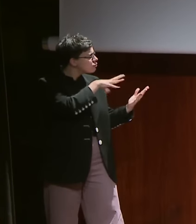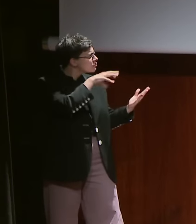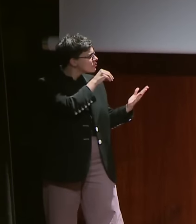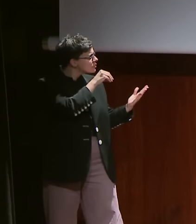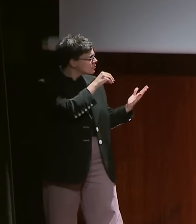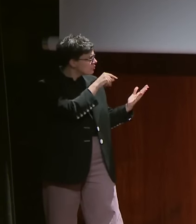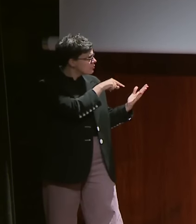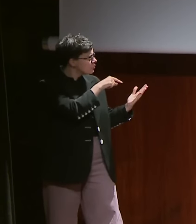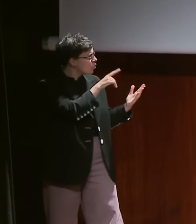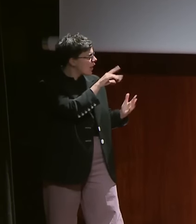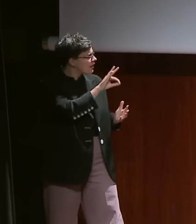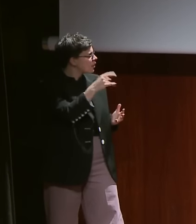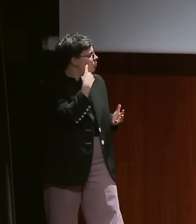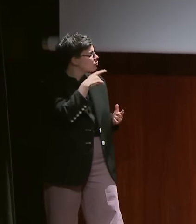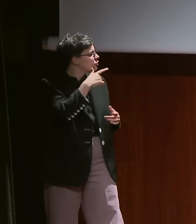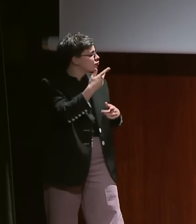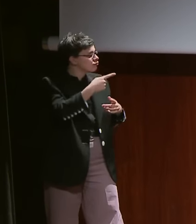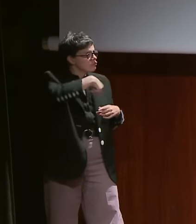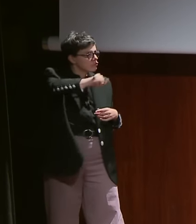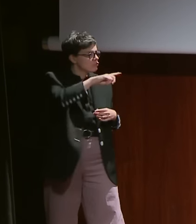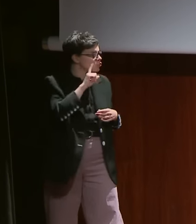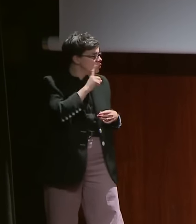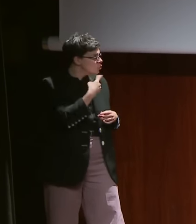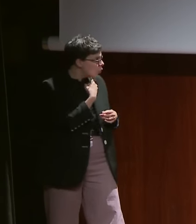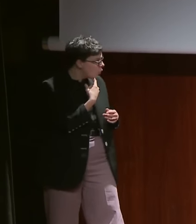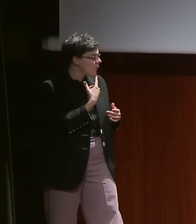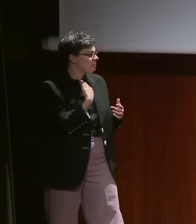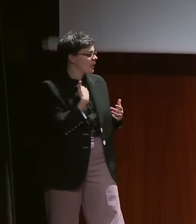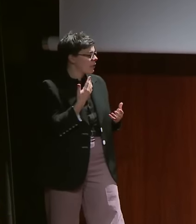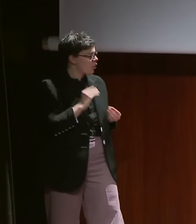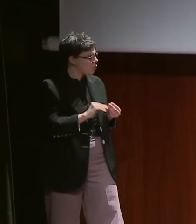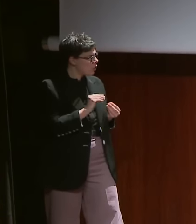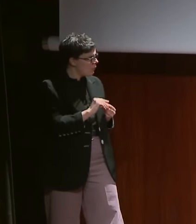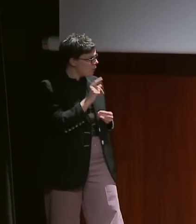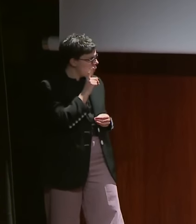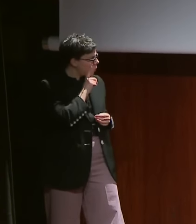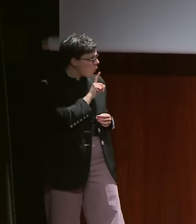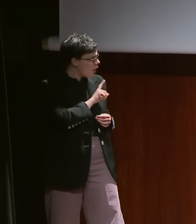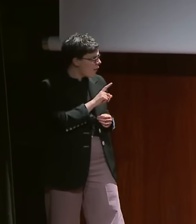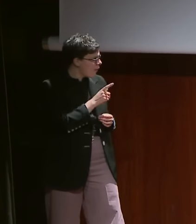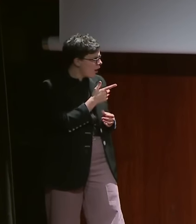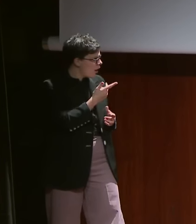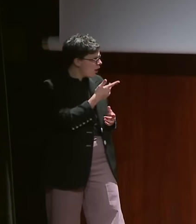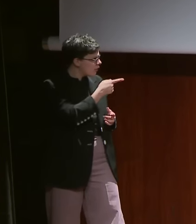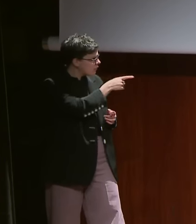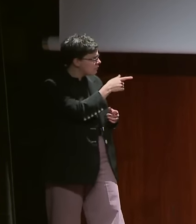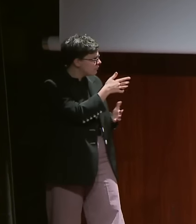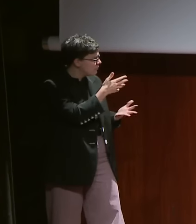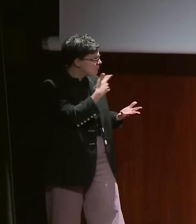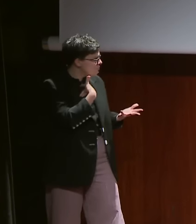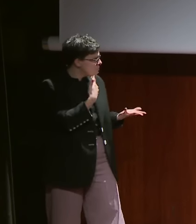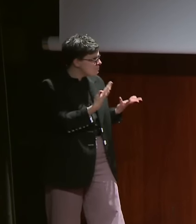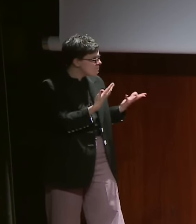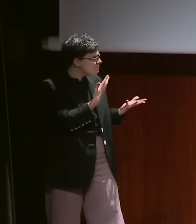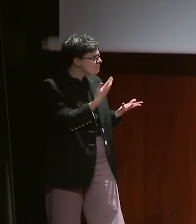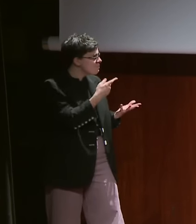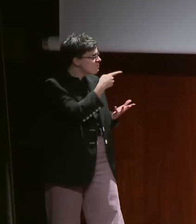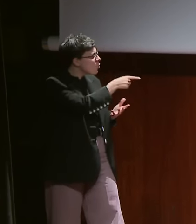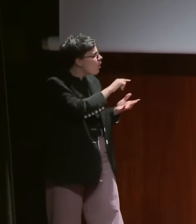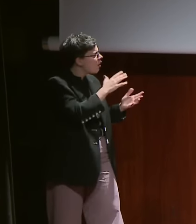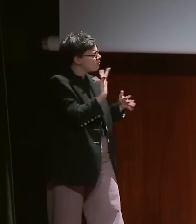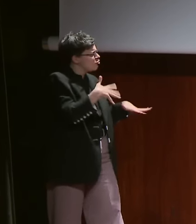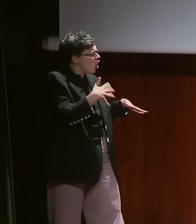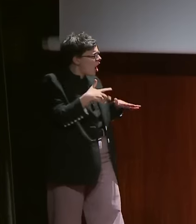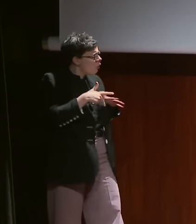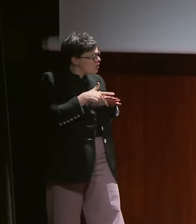Par exemple, tu parles de traduction avec de QR code, hein, et pour que les sourds y aient accès, mais pourquoi pas...